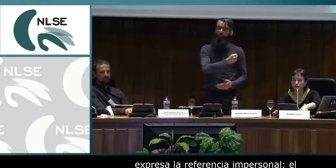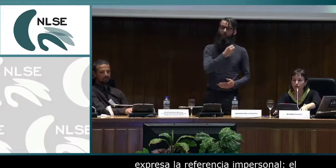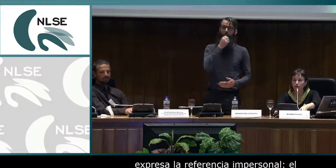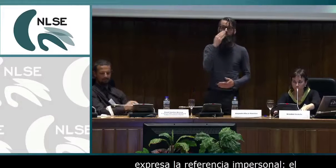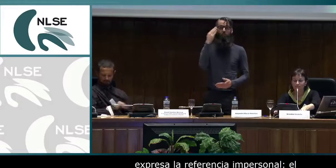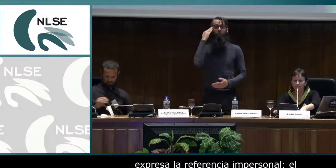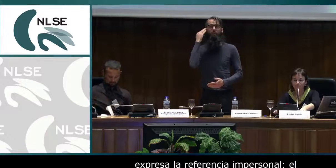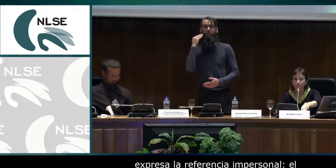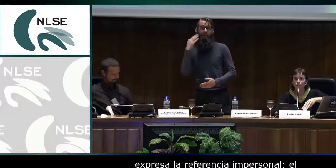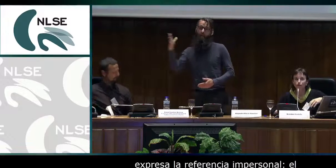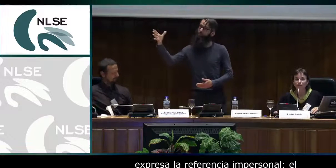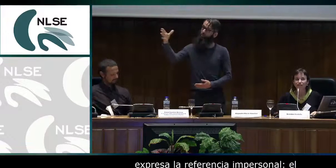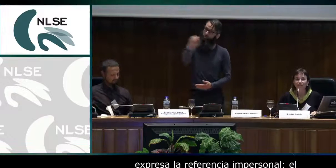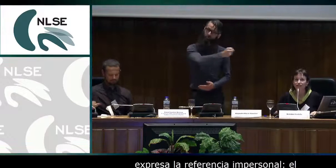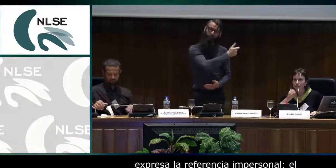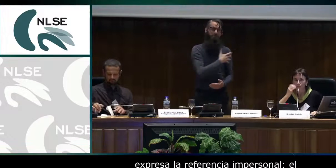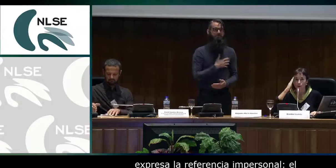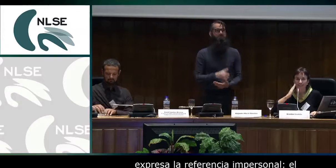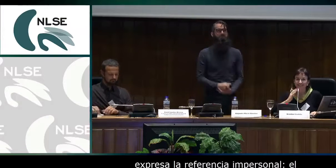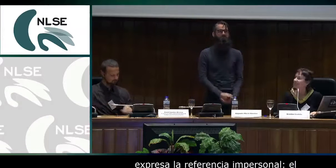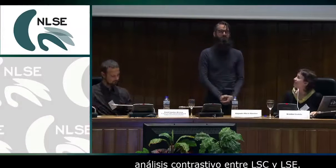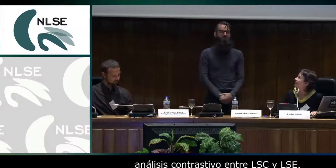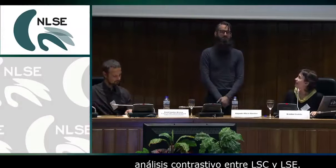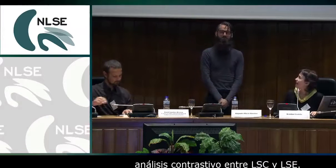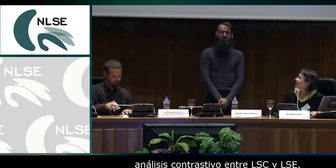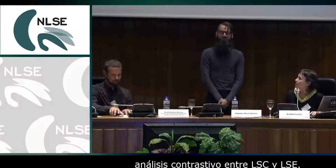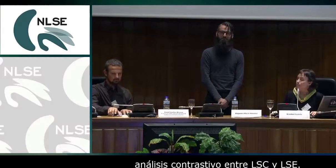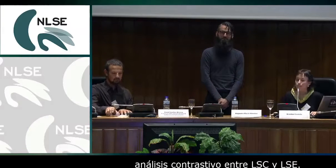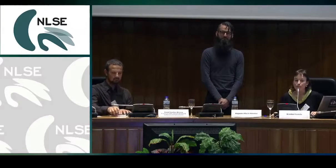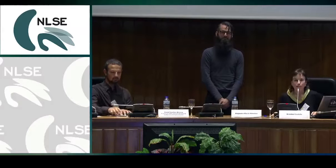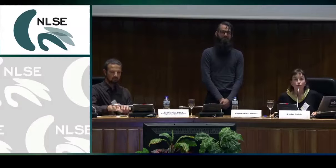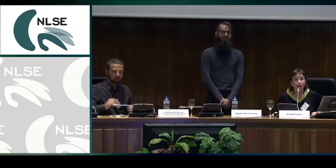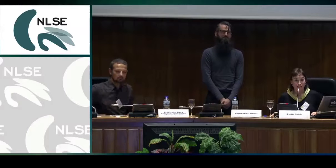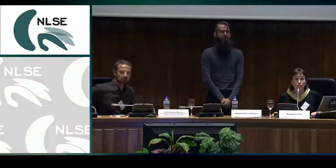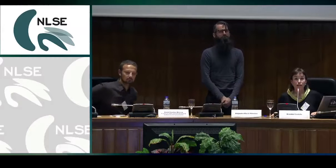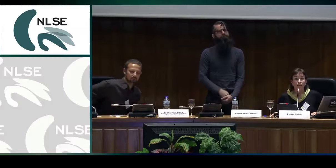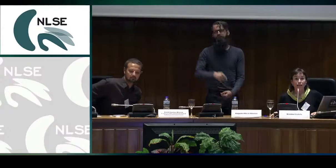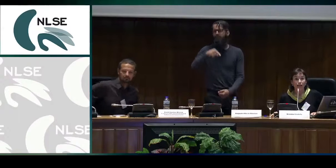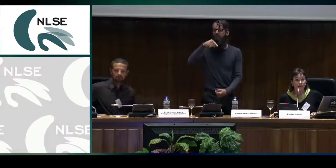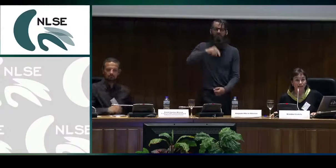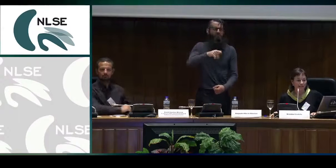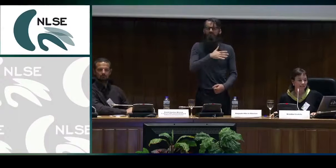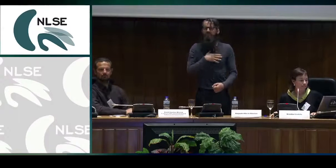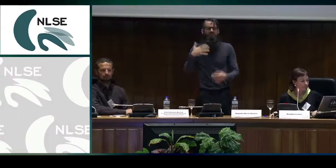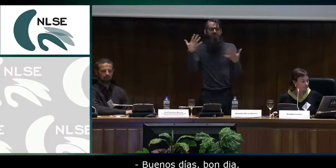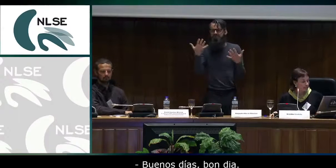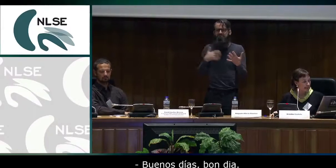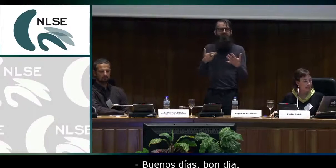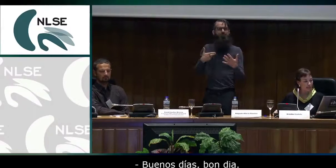¿Sí? ¿Se oye ahora? Bien, buenos días. Buen día. En primer lugar, queríamos agradecer al